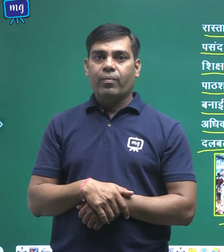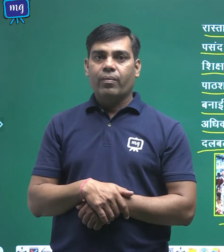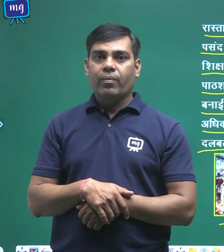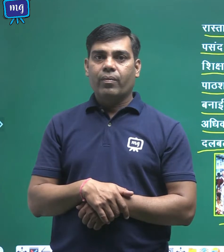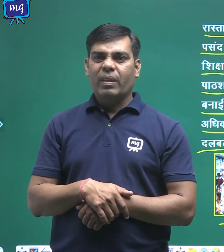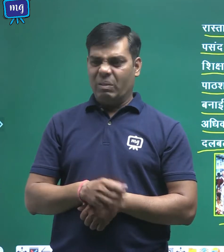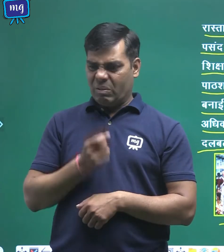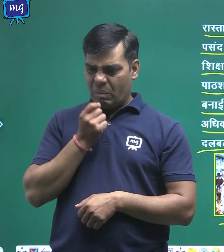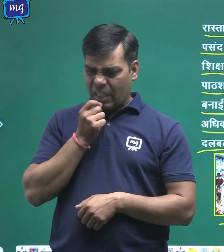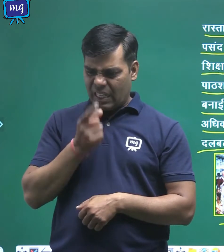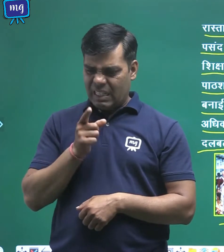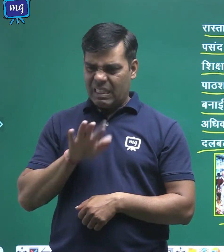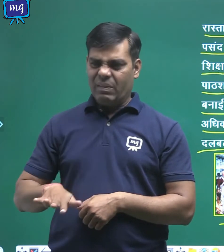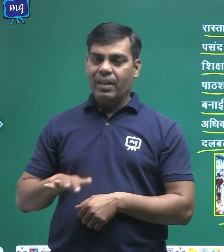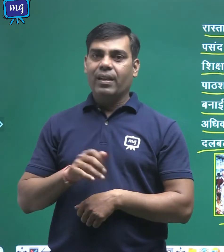प्रताड़ित कर रहे हैं,